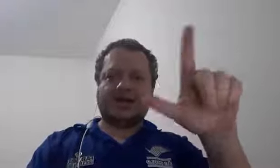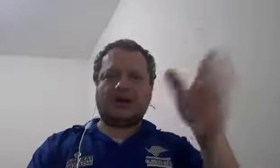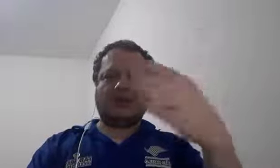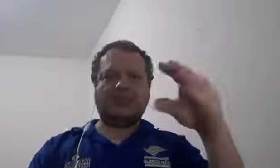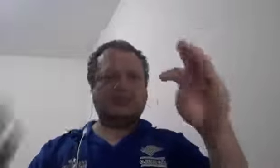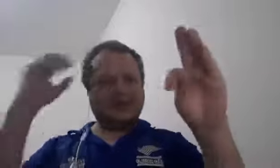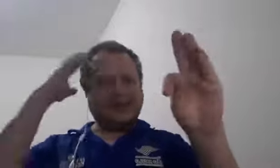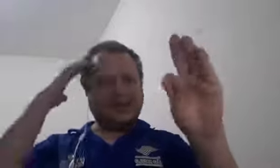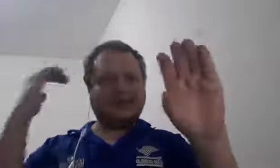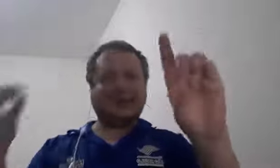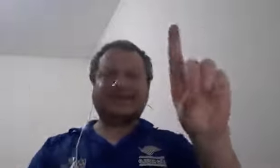Marechal